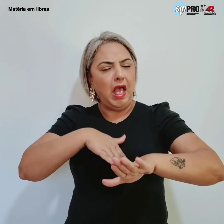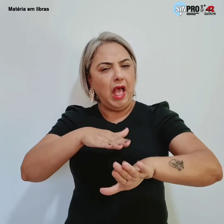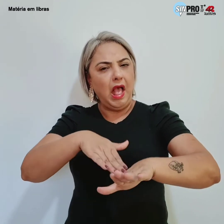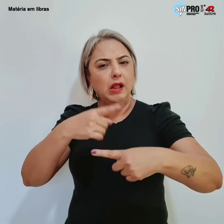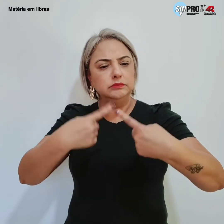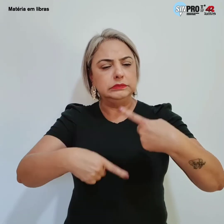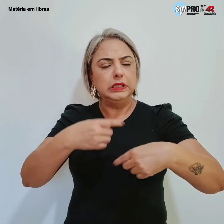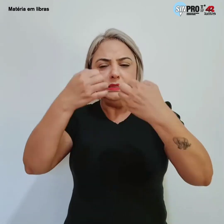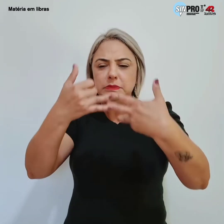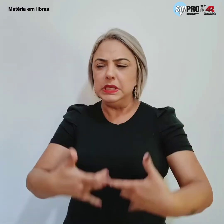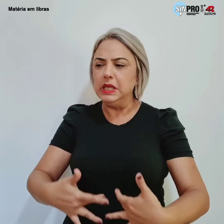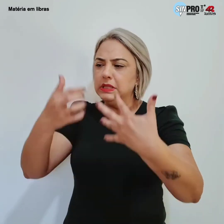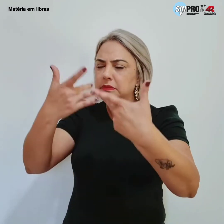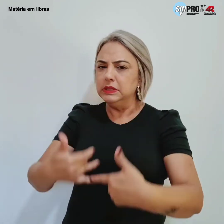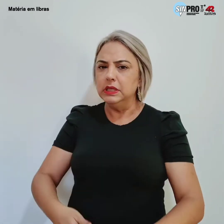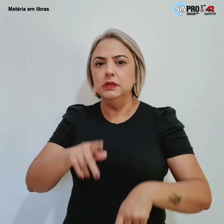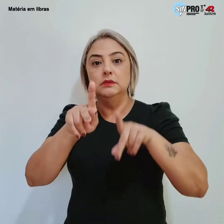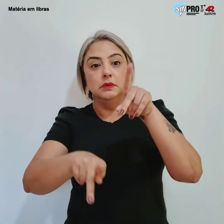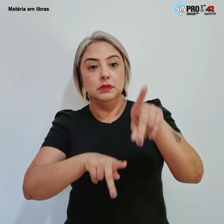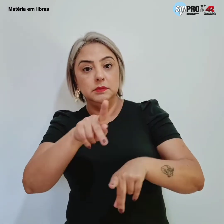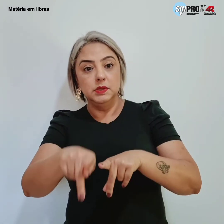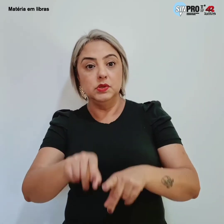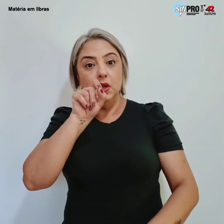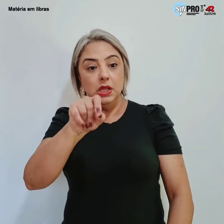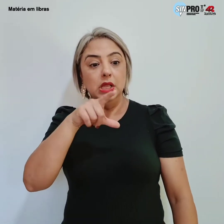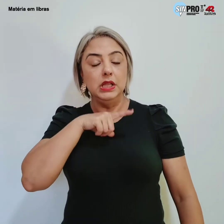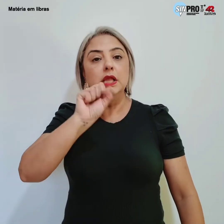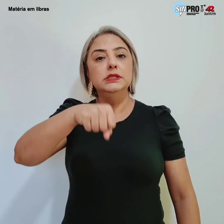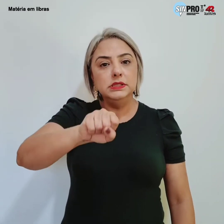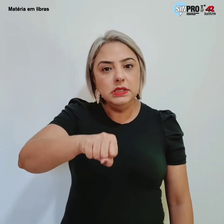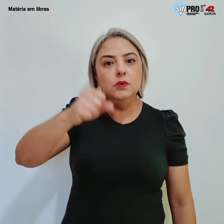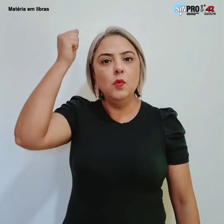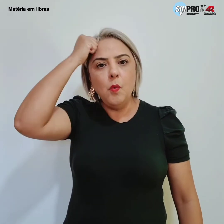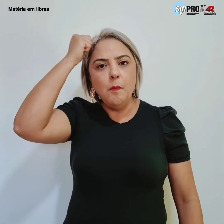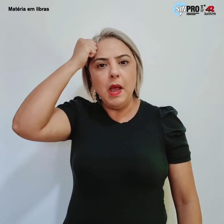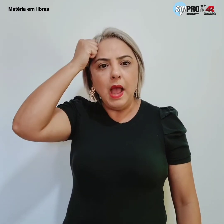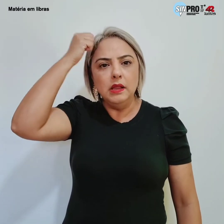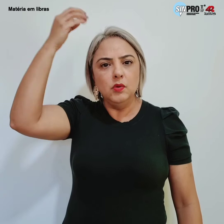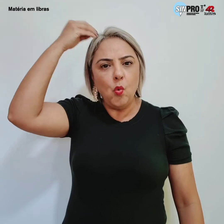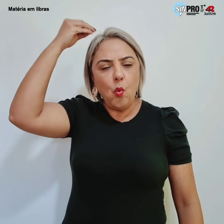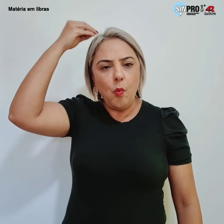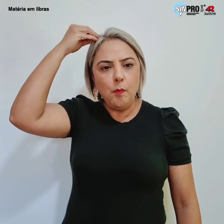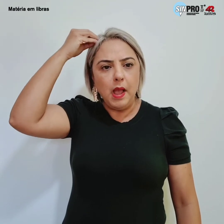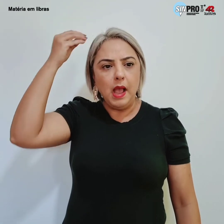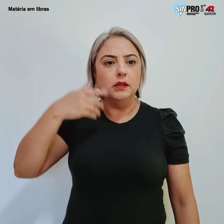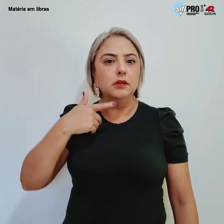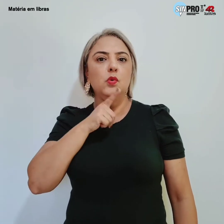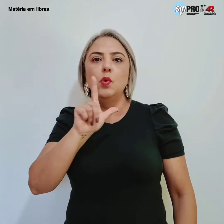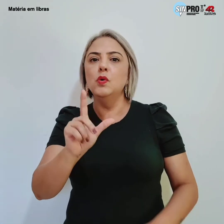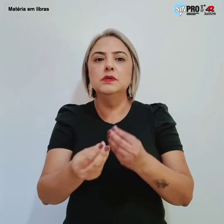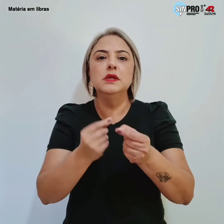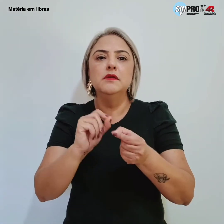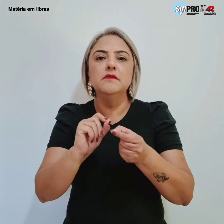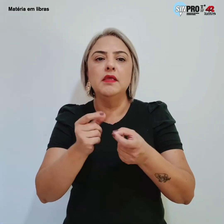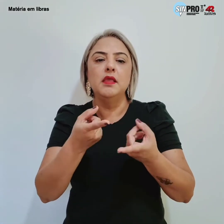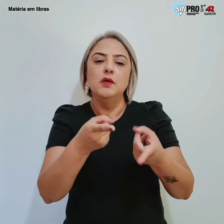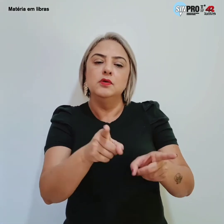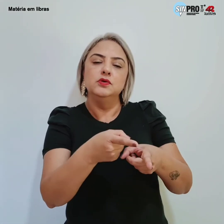atos políticos explicando para a população que existe sim um culpado por a gente não conseguir mais fazer um